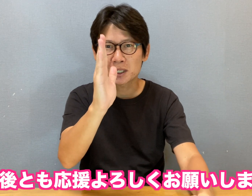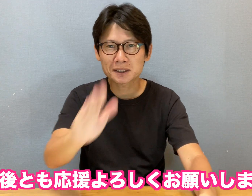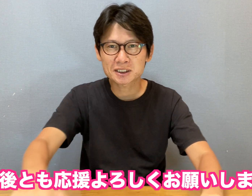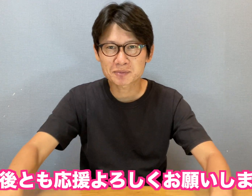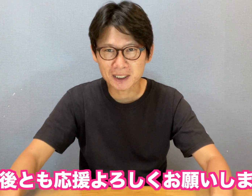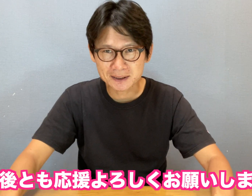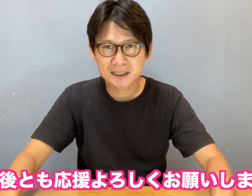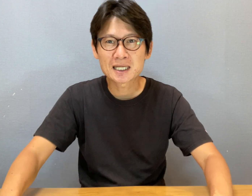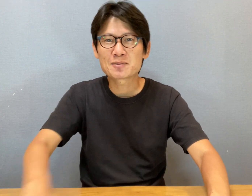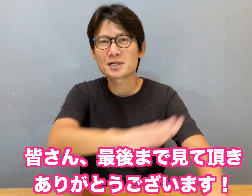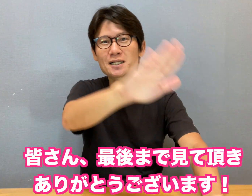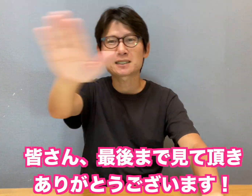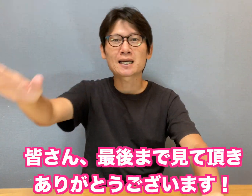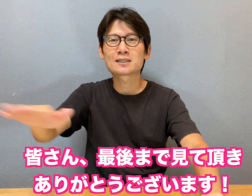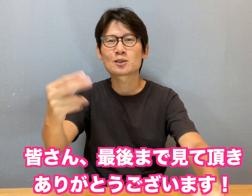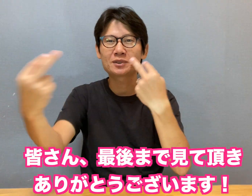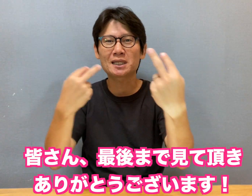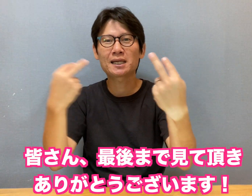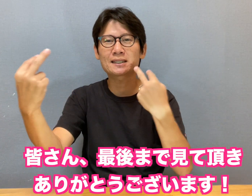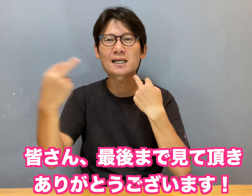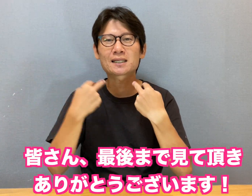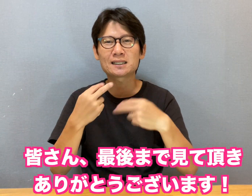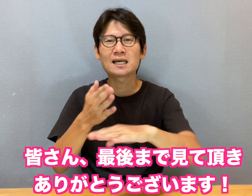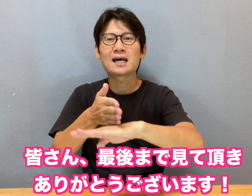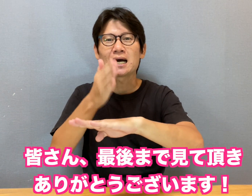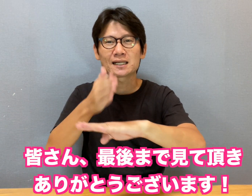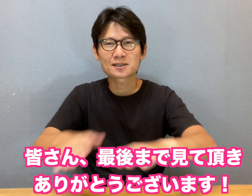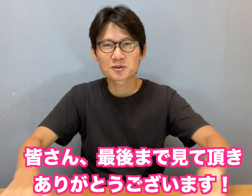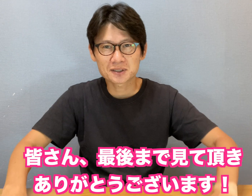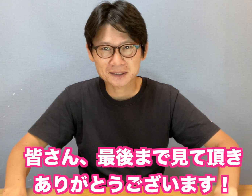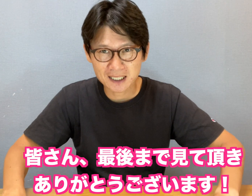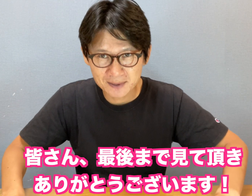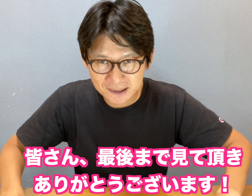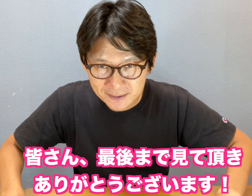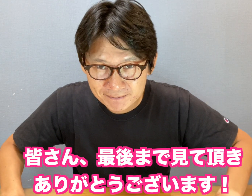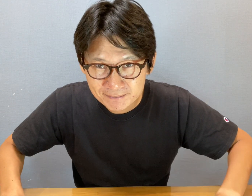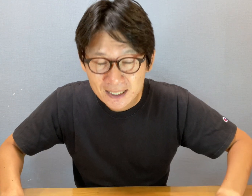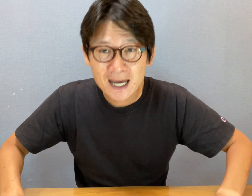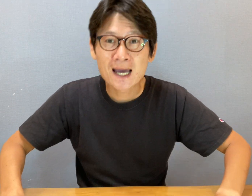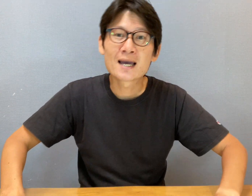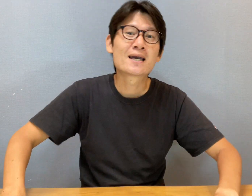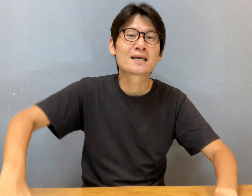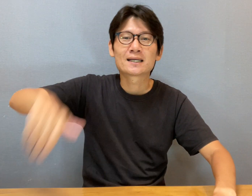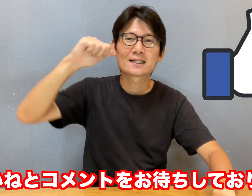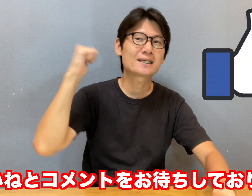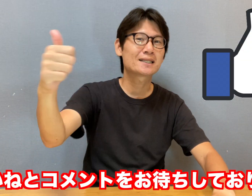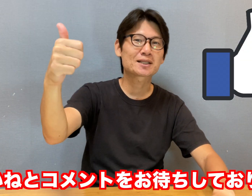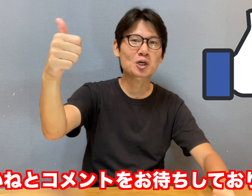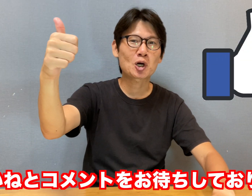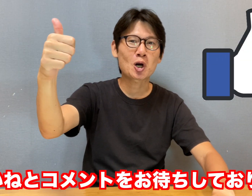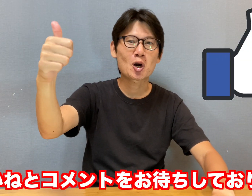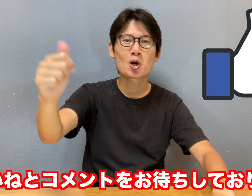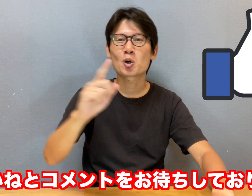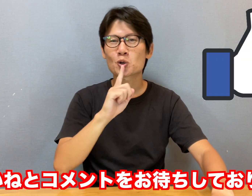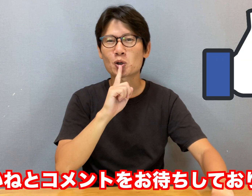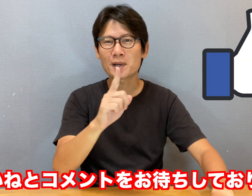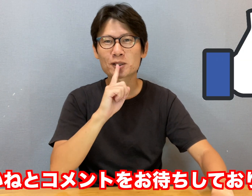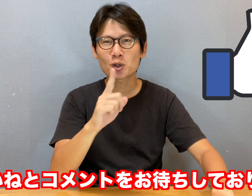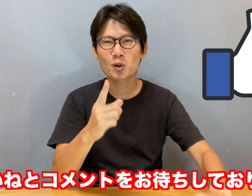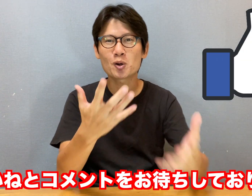たします。皆さん見ていただきありがとうございます。 いいねとコメントを